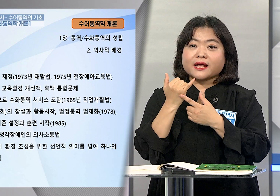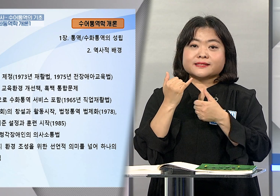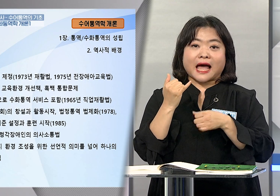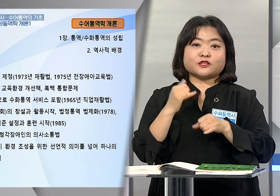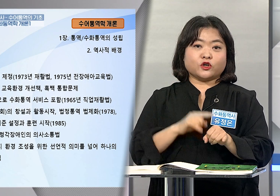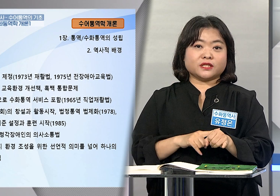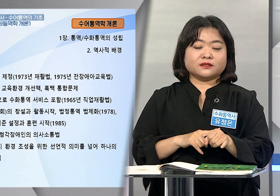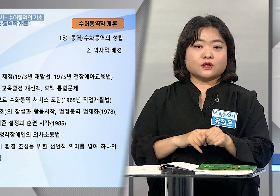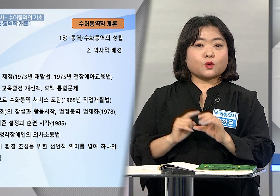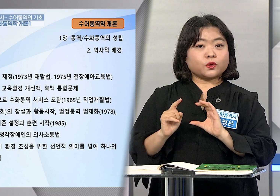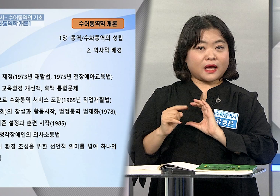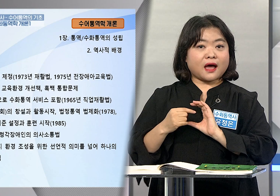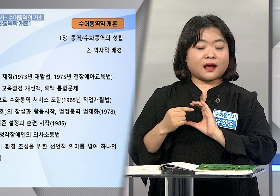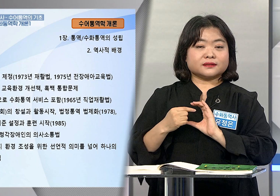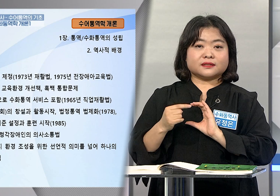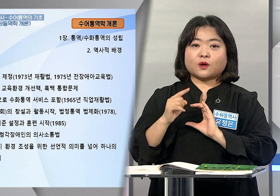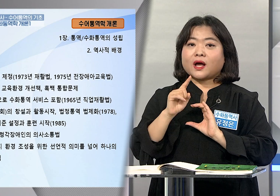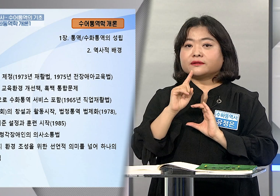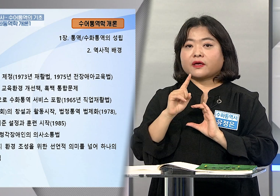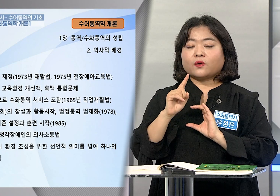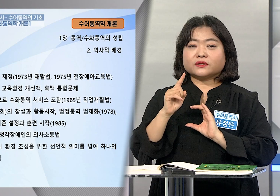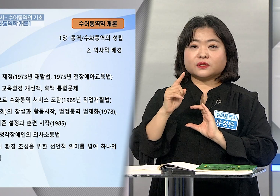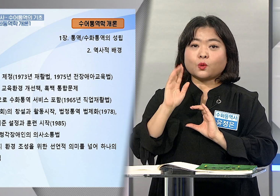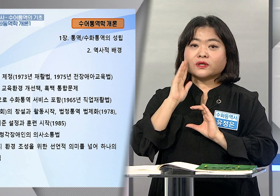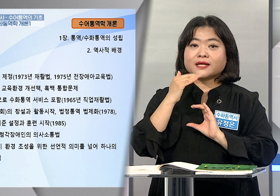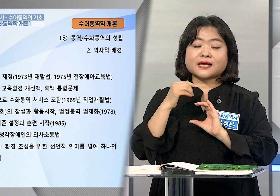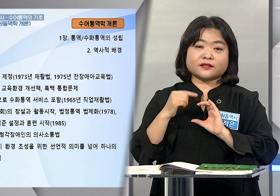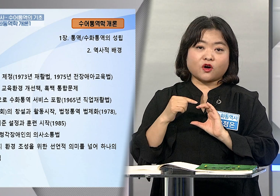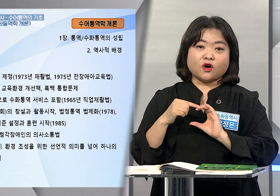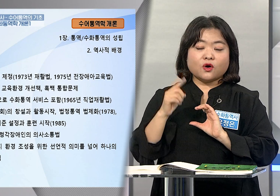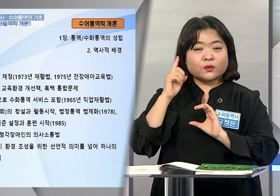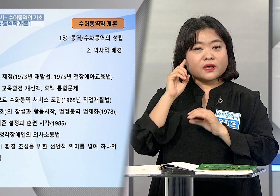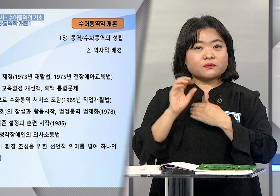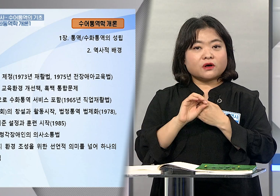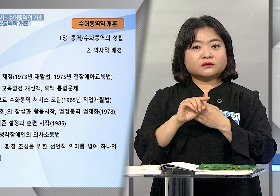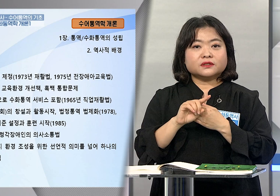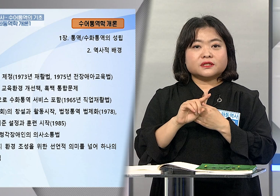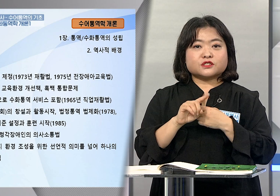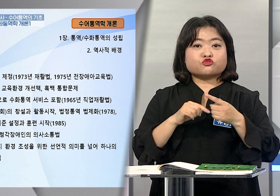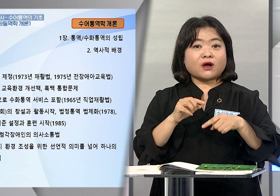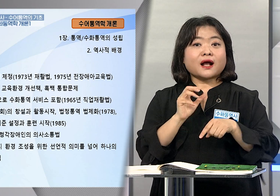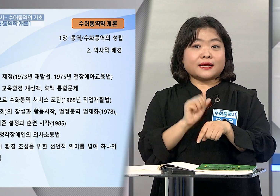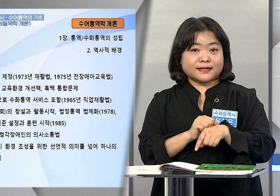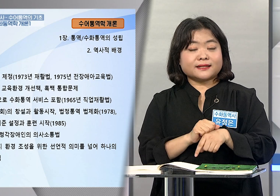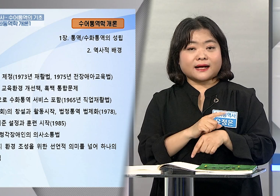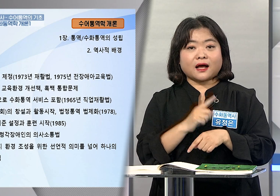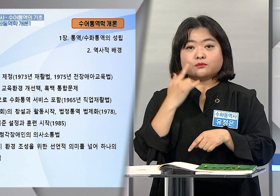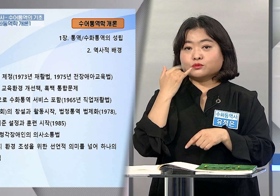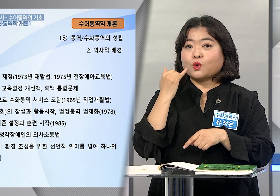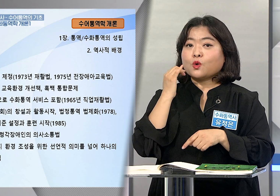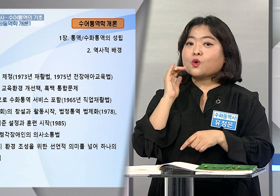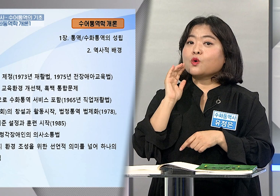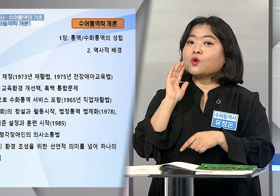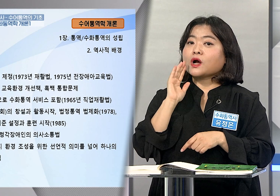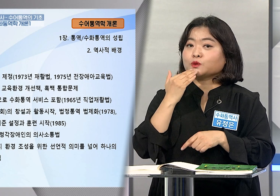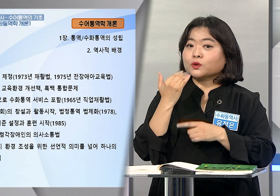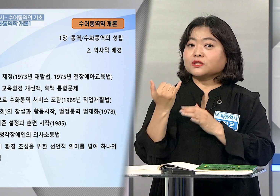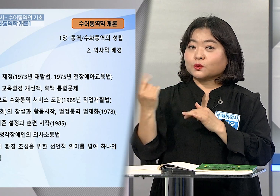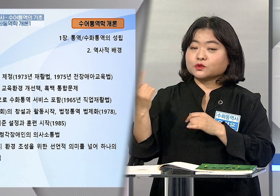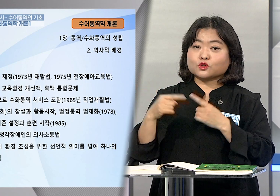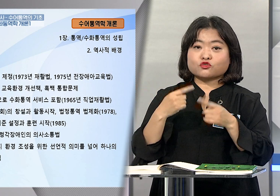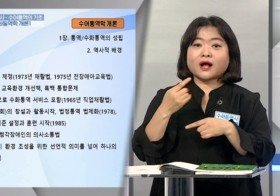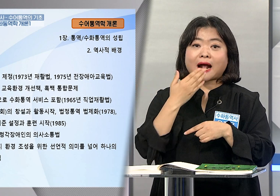농인의 자녀인 코다들이라고 하는데요. 이 농인의 자녀, 왜냐하면 이제 수화가 가능하니까